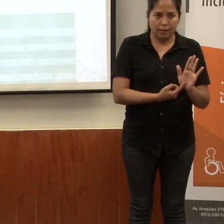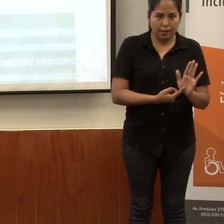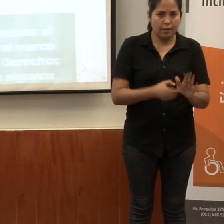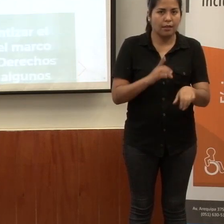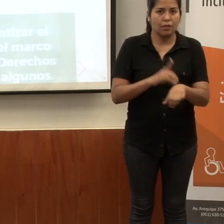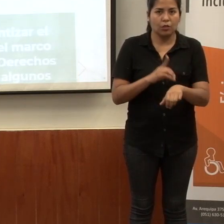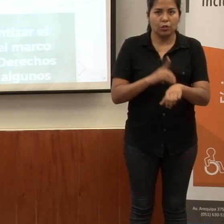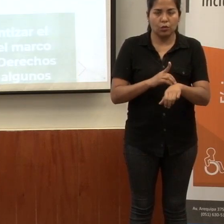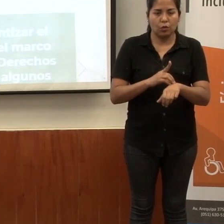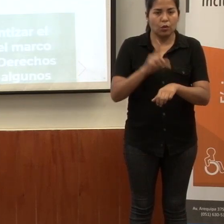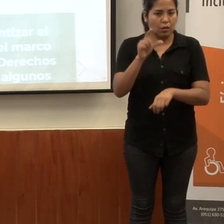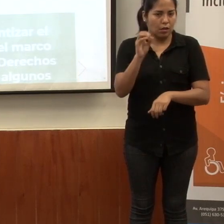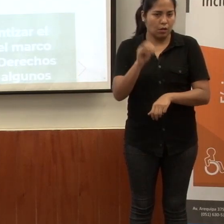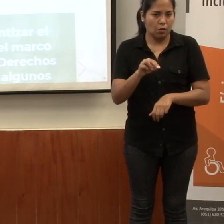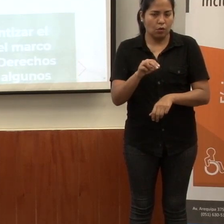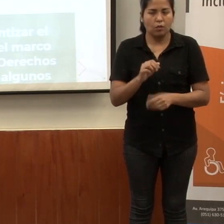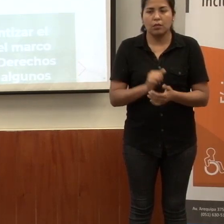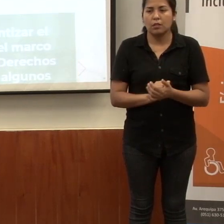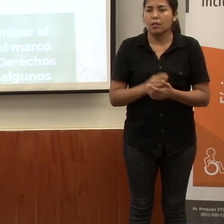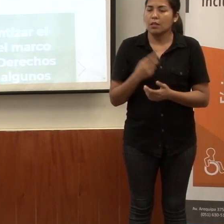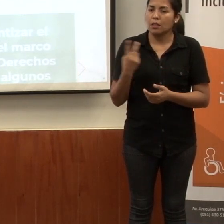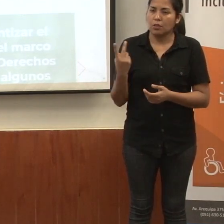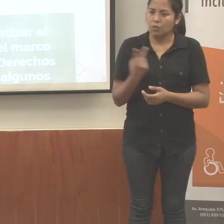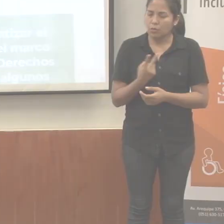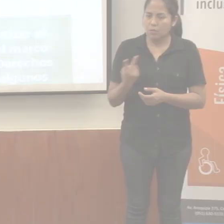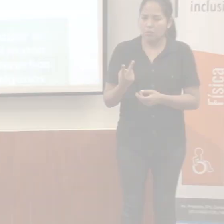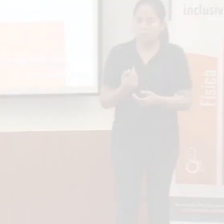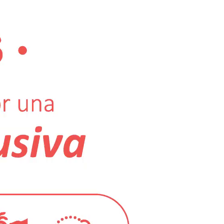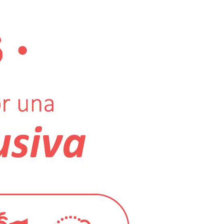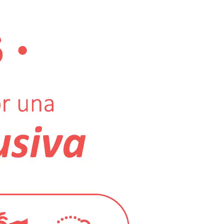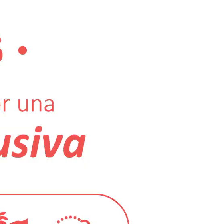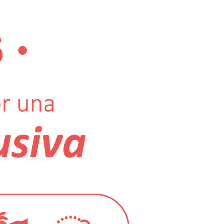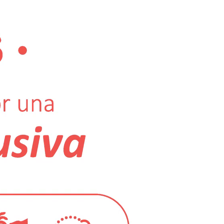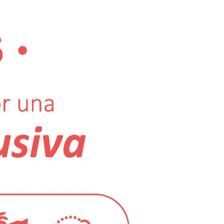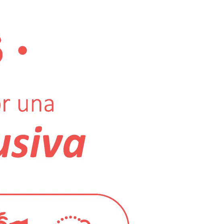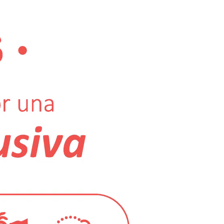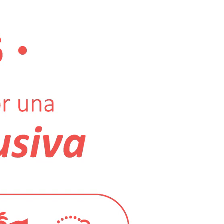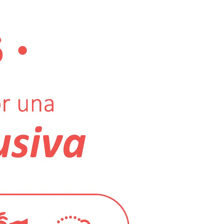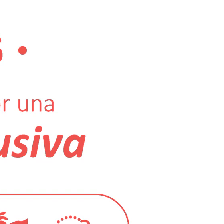el doctor Luis Miguel León. Creo que ha sido una mañana muy nutritiva.